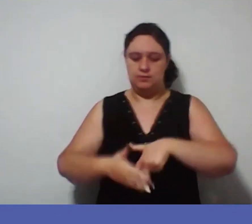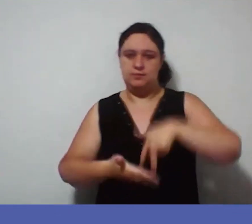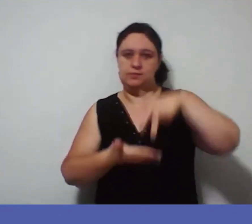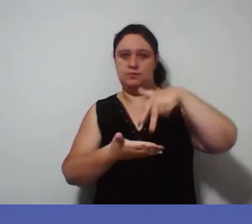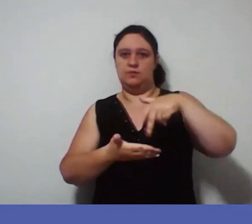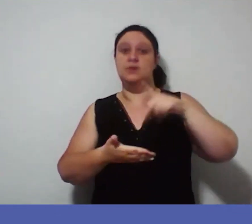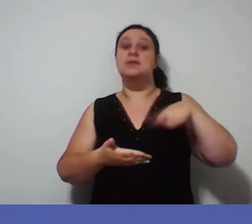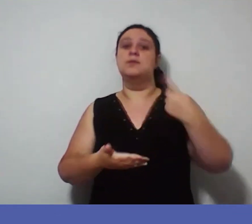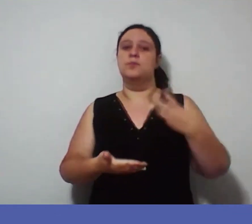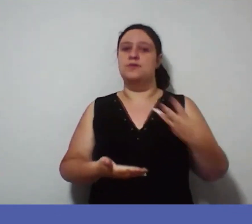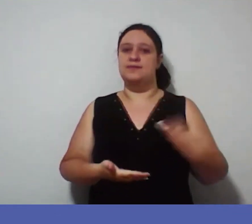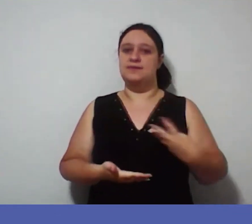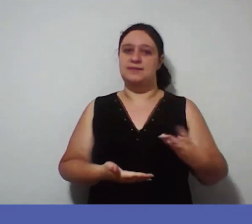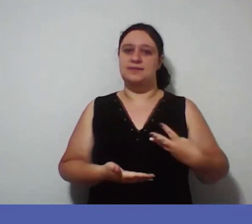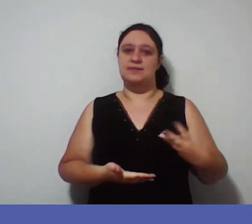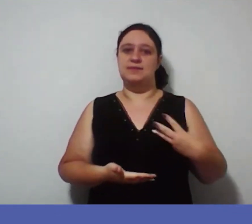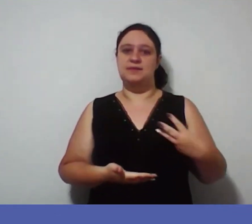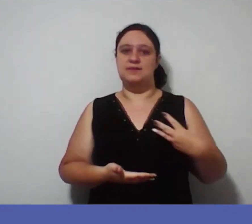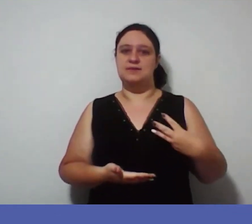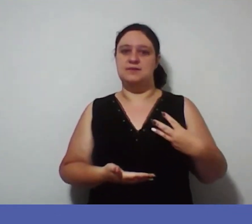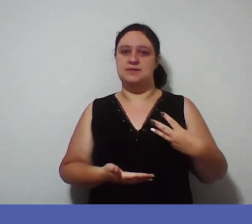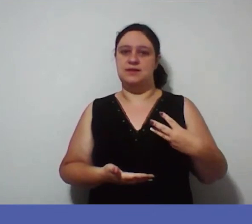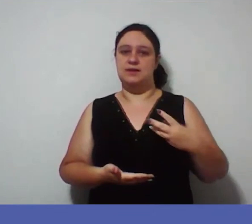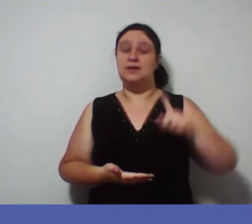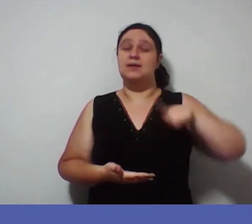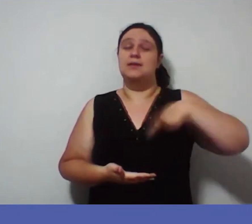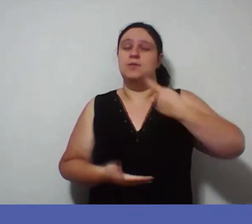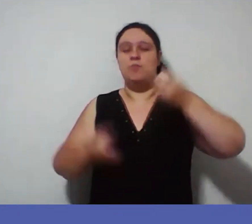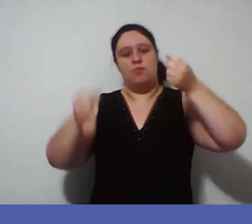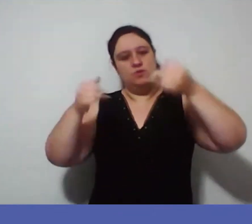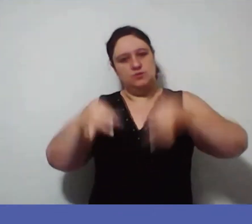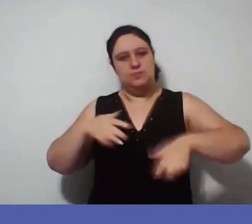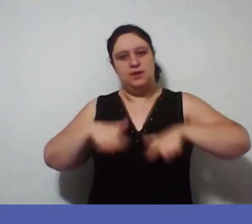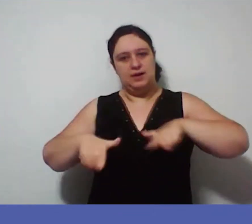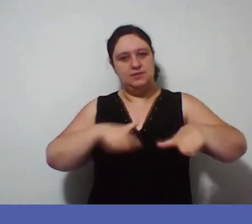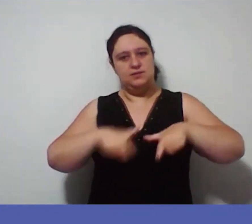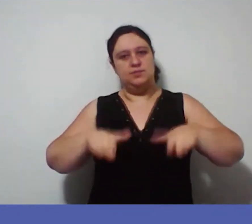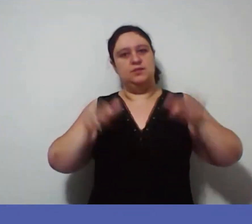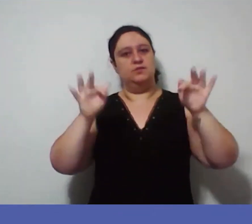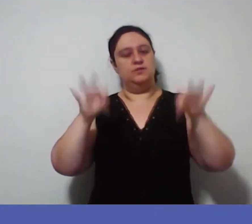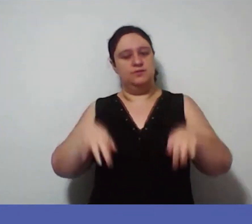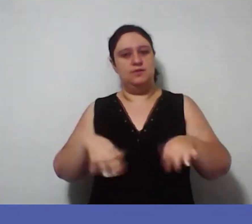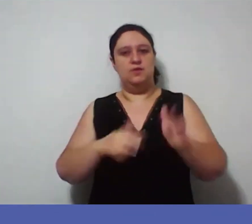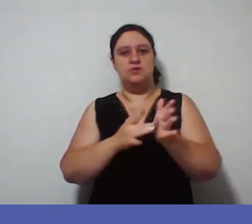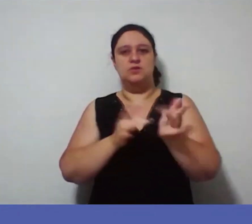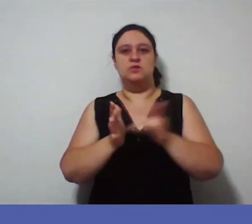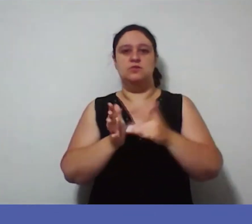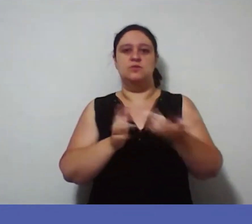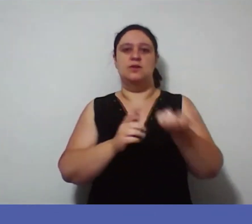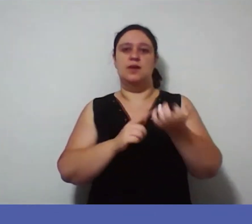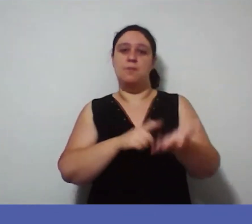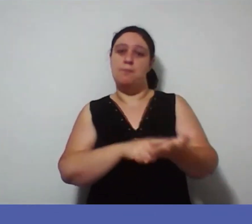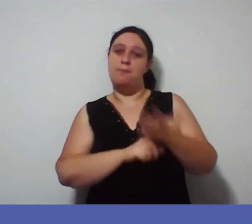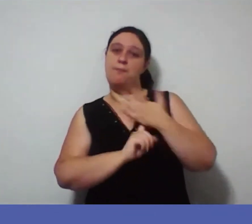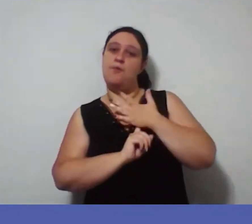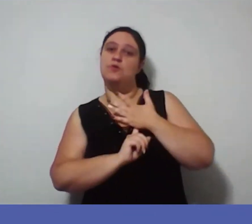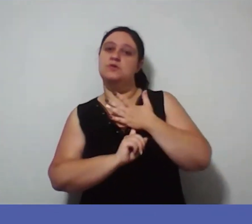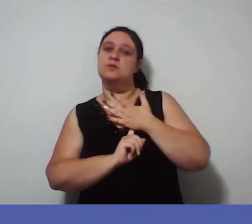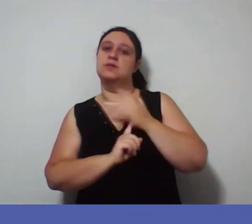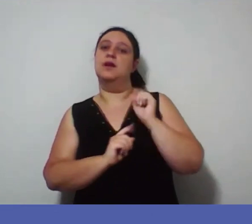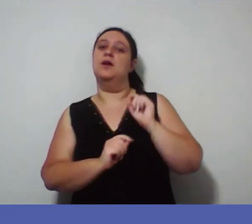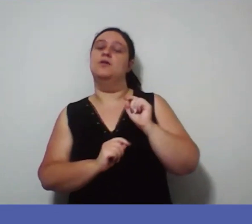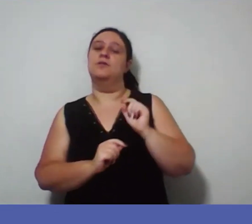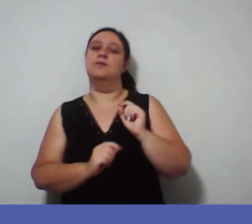fala, depois de falar dos trabalhadores de última hora, irmãos, ele quer mostrar para nós, irmãos, isso só será